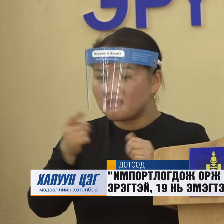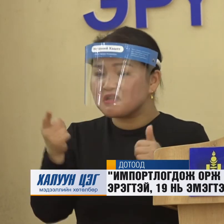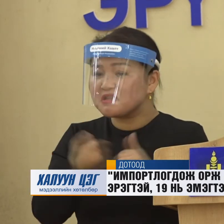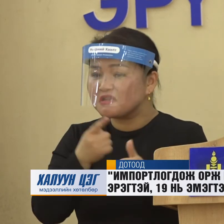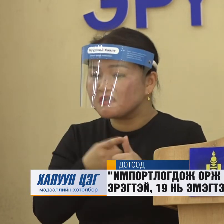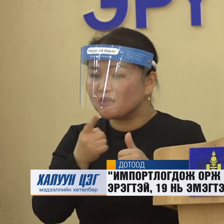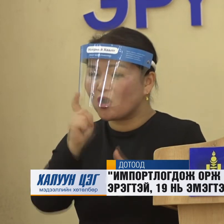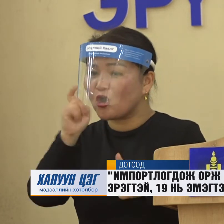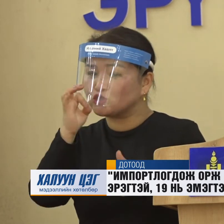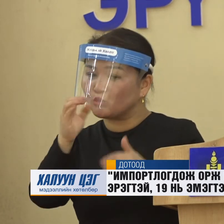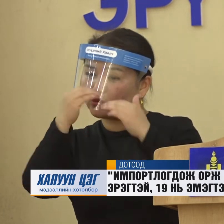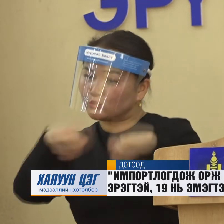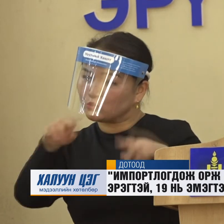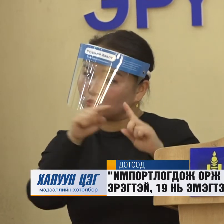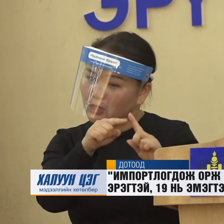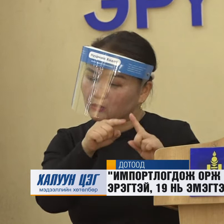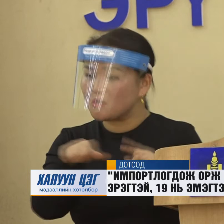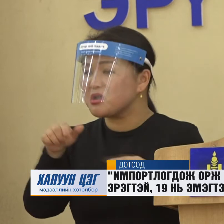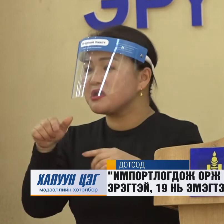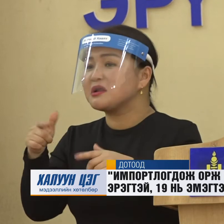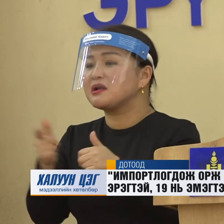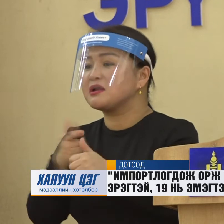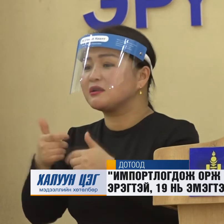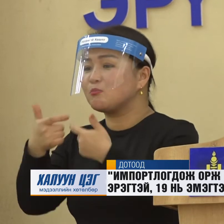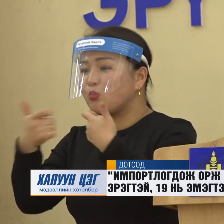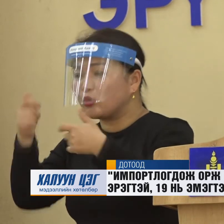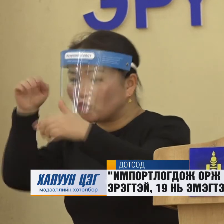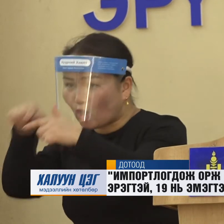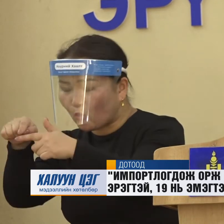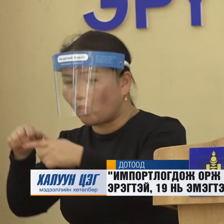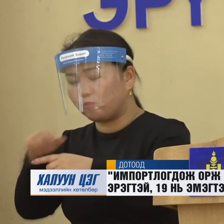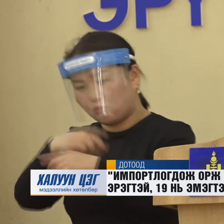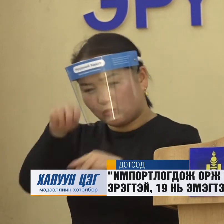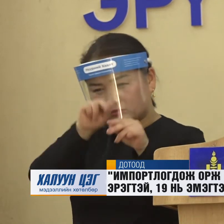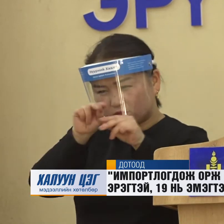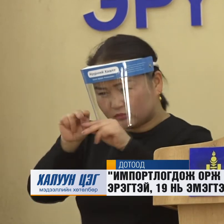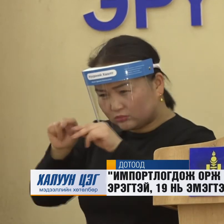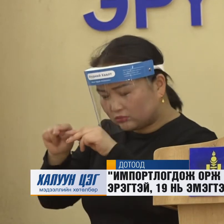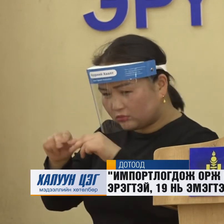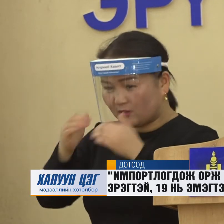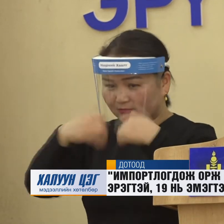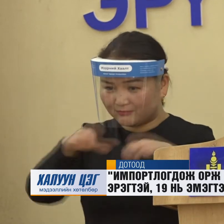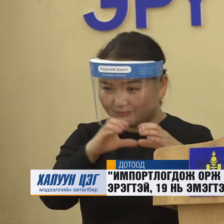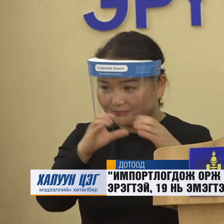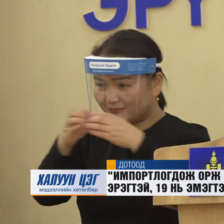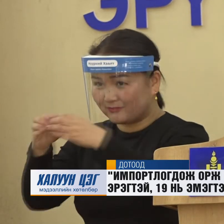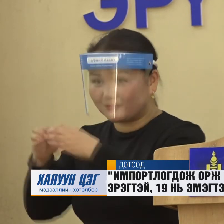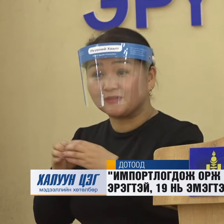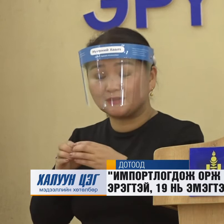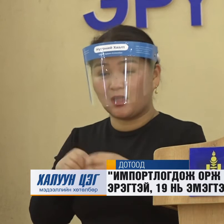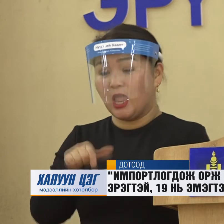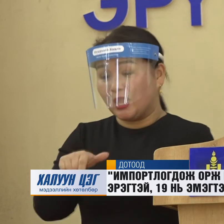халдвартаа тусгаарлах уу, хинийн одоо буудлыг тусгаарлах уу гэсэн одоо тандалтыг хийдэг. За энэ тандалтыг хийхдээ бол тагнуулын